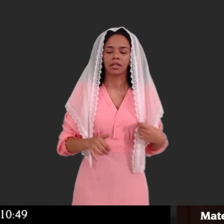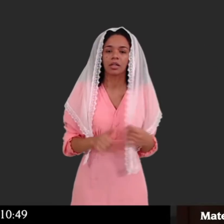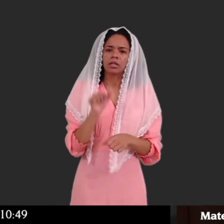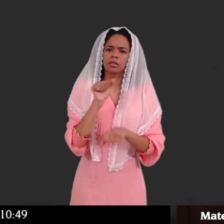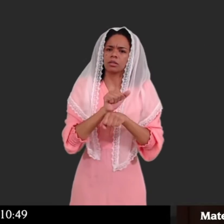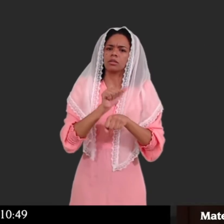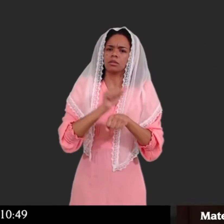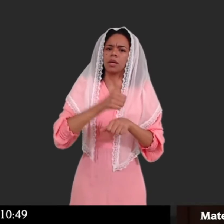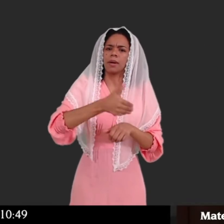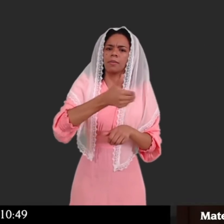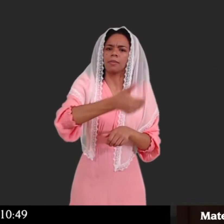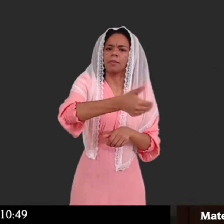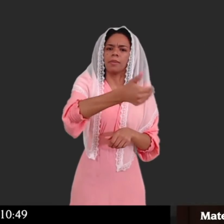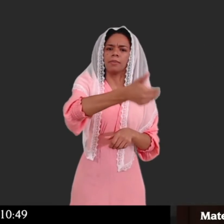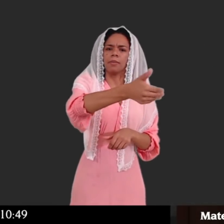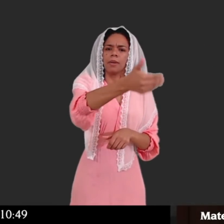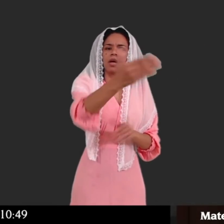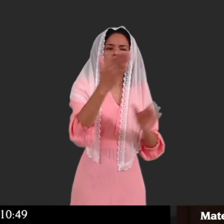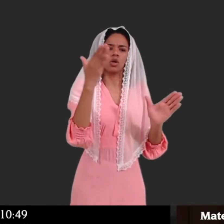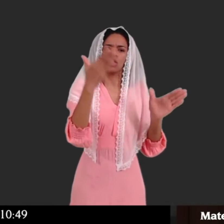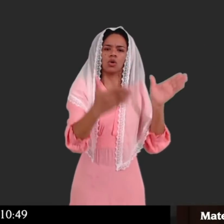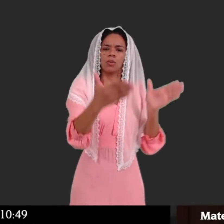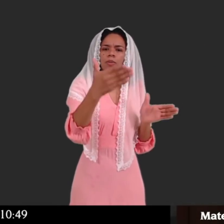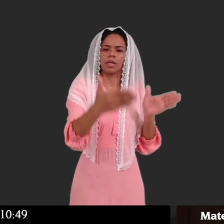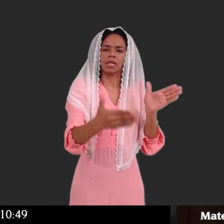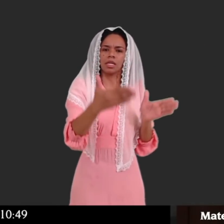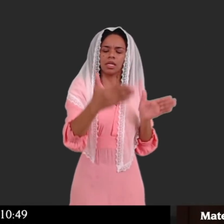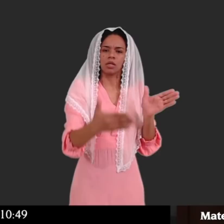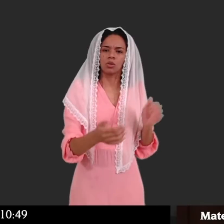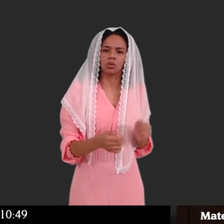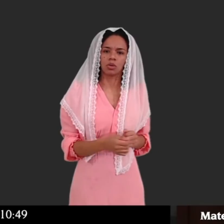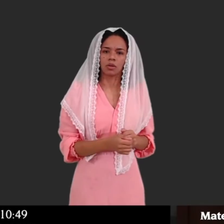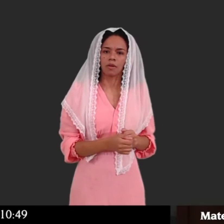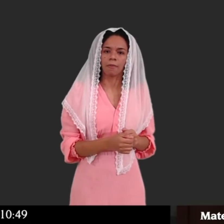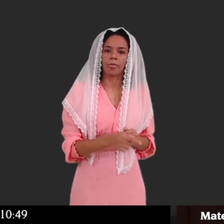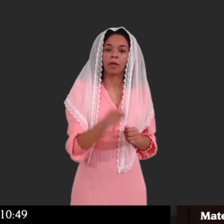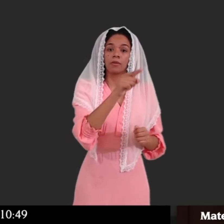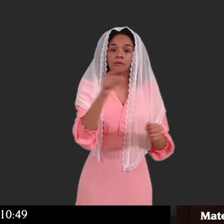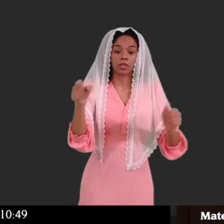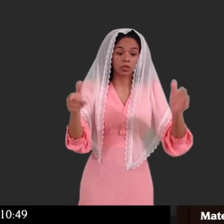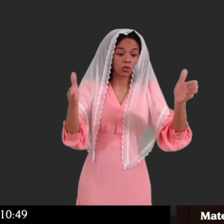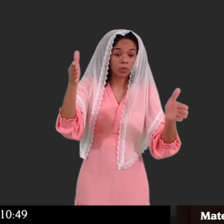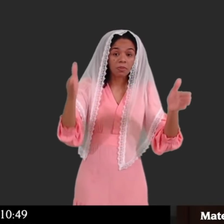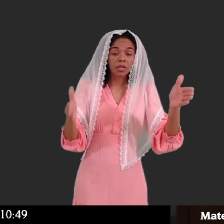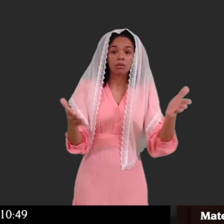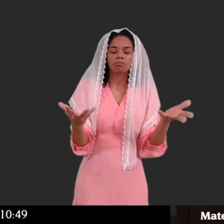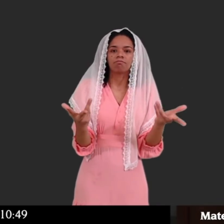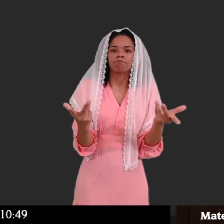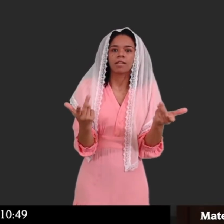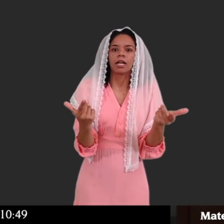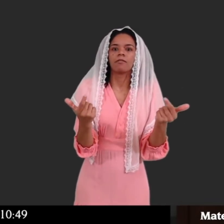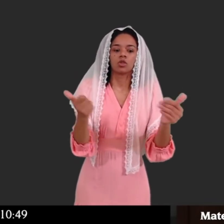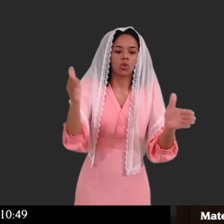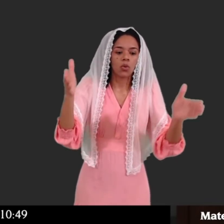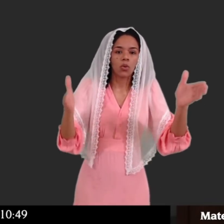humanidade. Você nasceu num tempo maravilhoso, o tempo da dispensação da graça. Você não nasceu por acaso aqui,